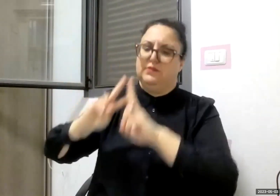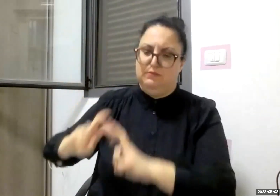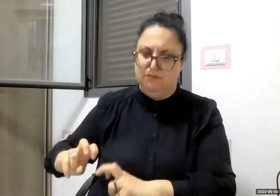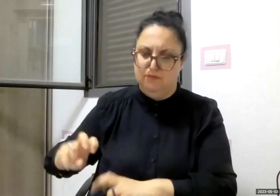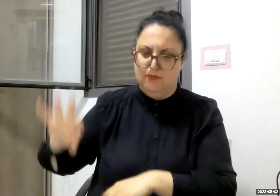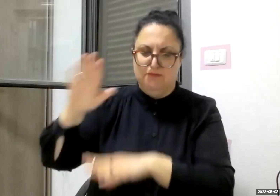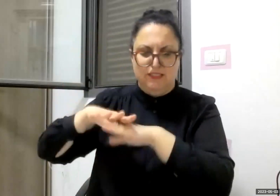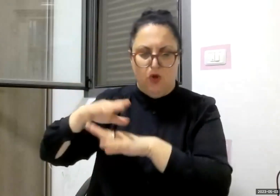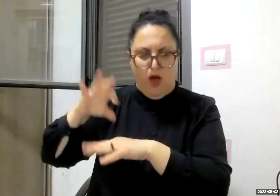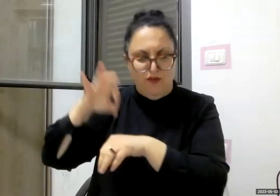יעד,